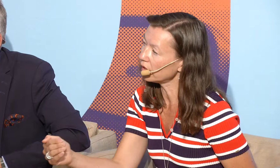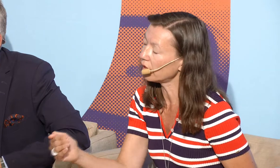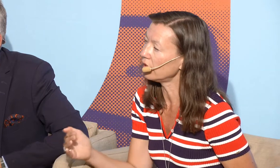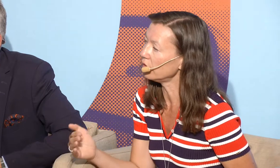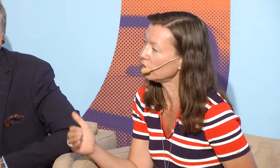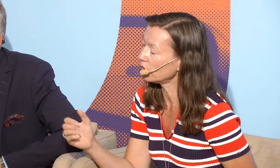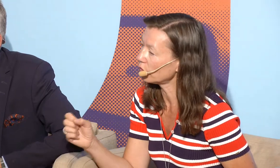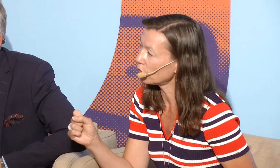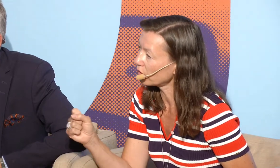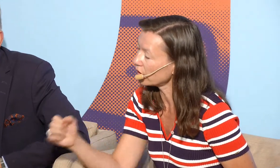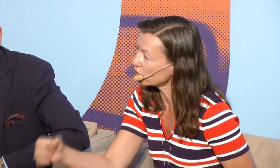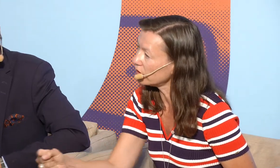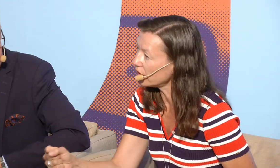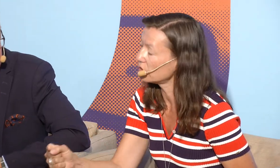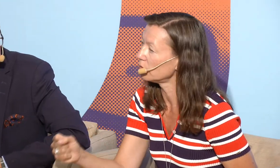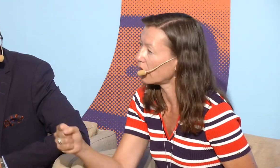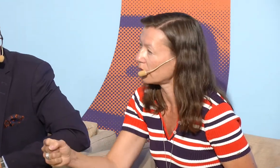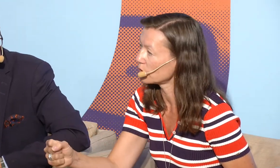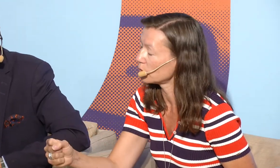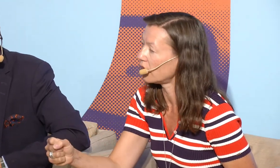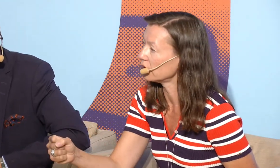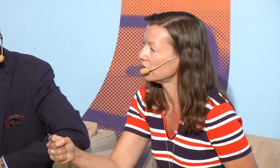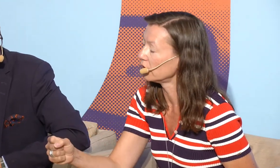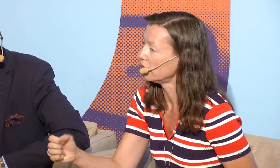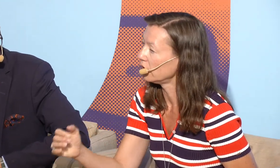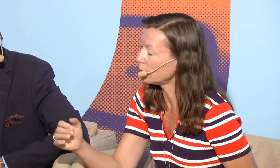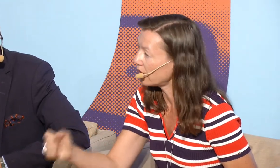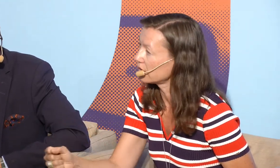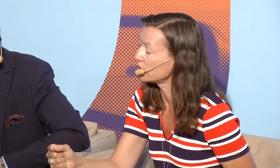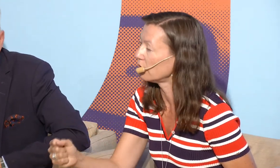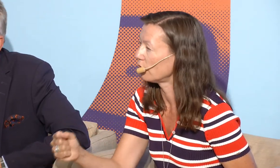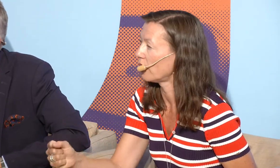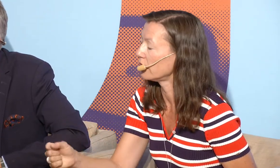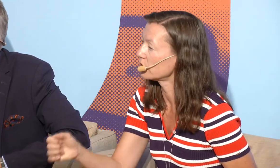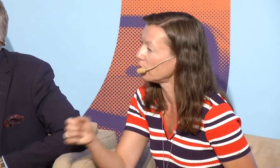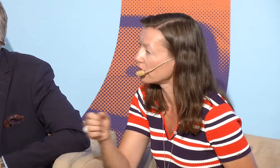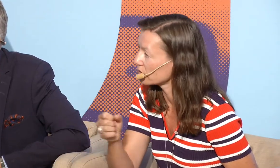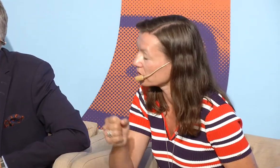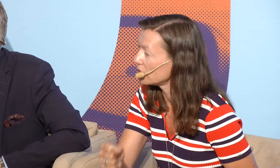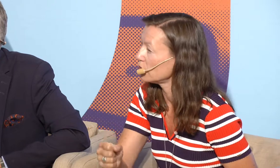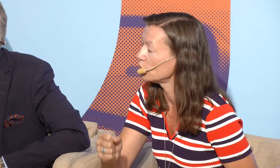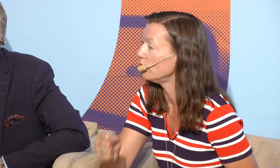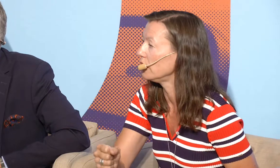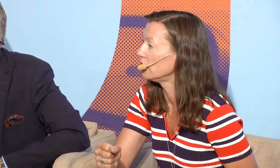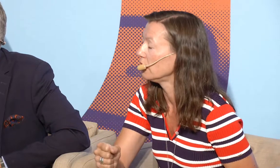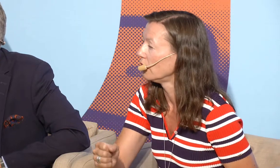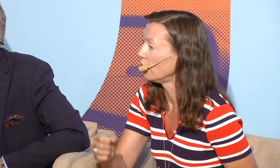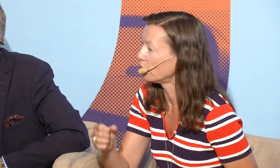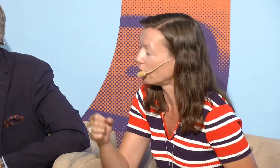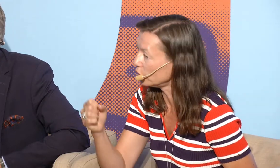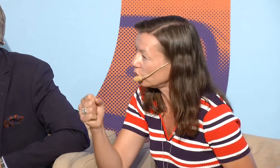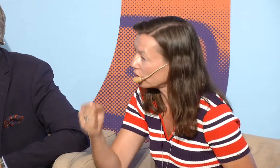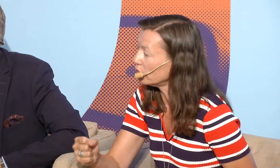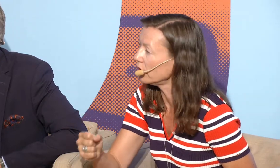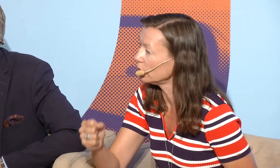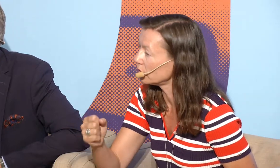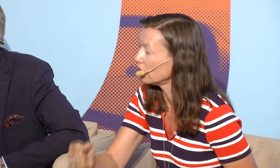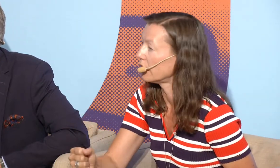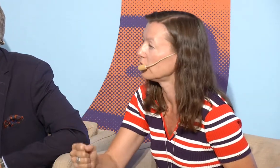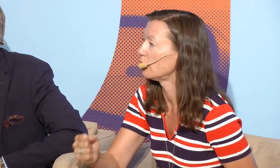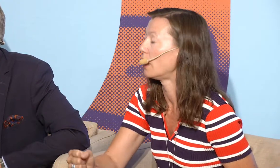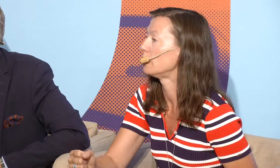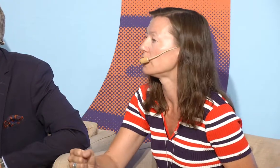du den där connection med arbetsmarknaden, den praktiska erfaring som är så sindssygt viktig för att du kan gå